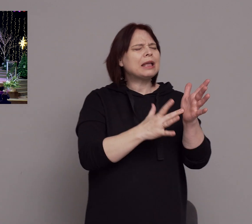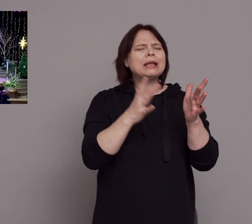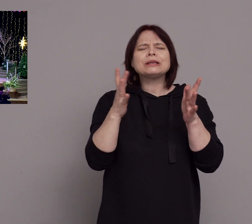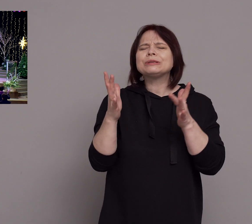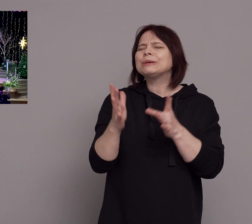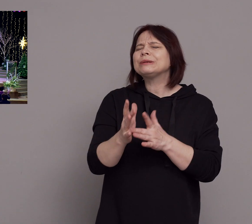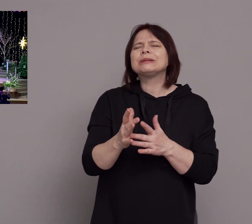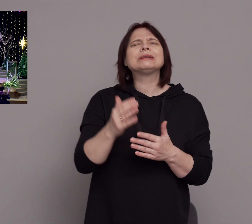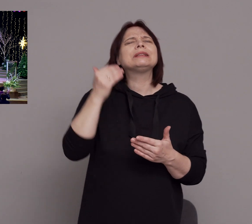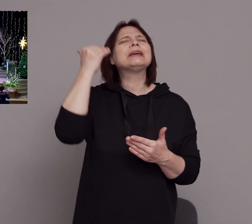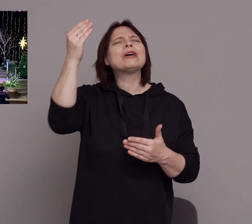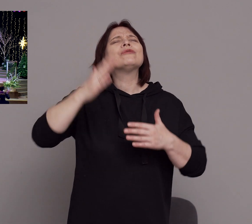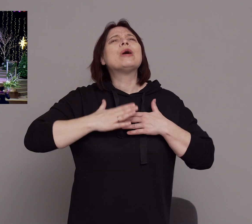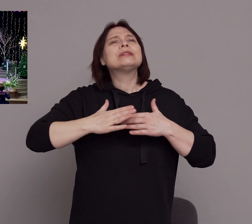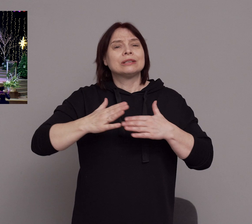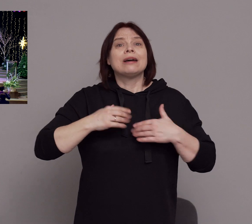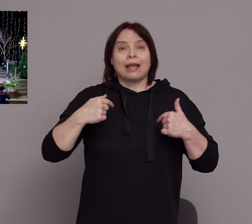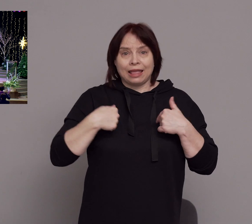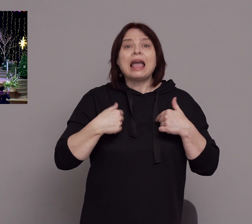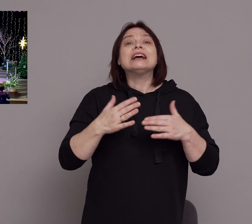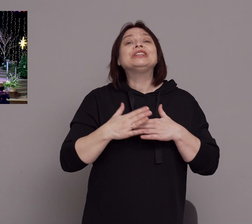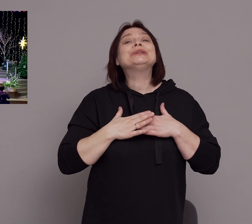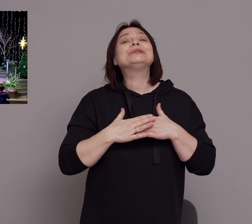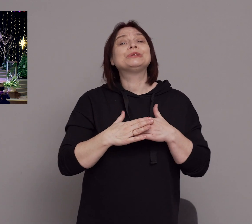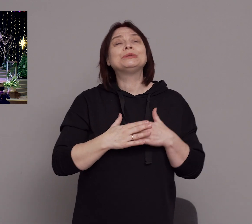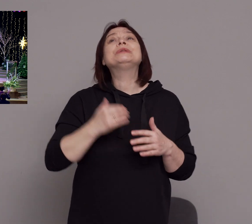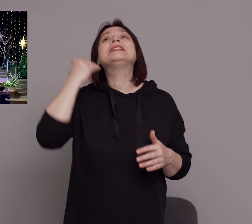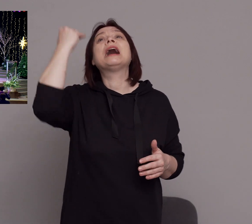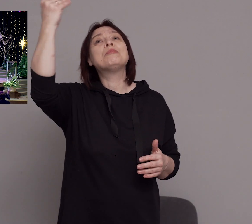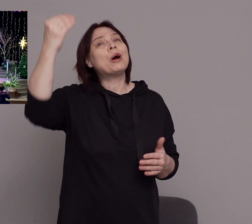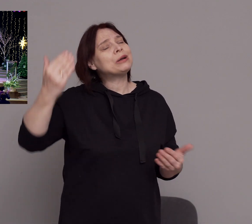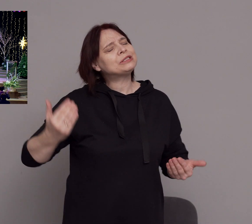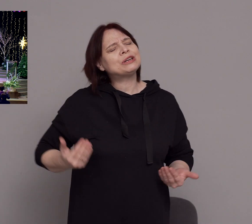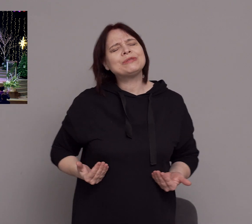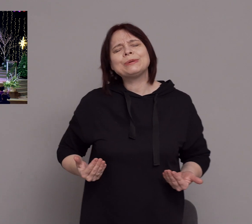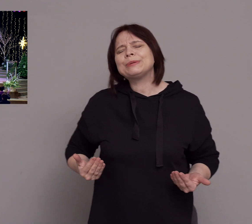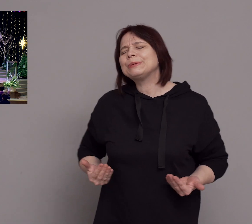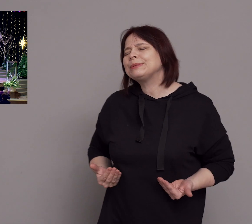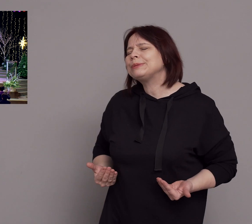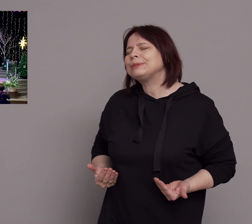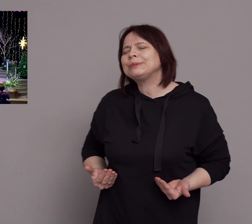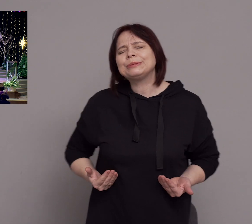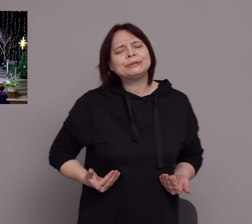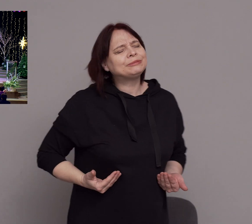Иисус, ты воздух мой, которым я дышу. Тобой живу.